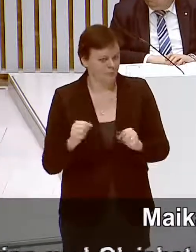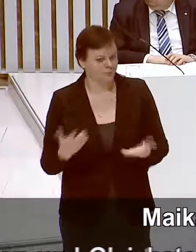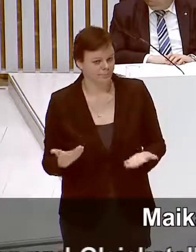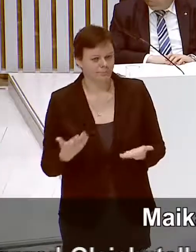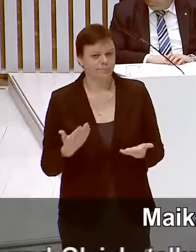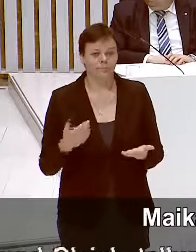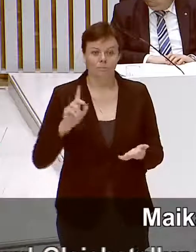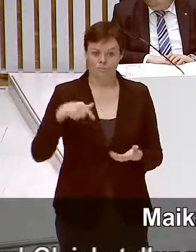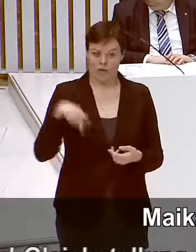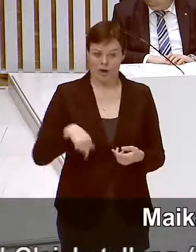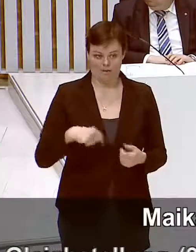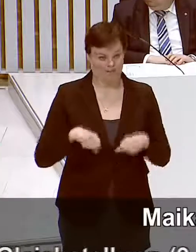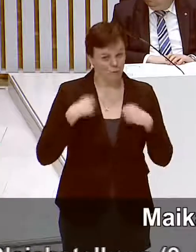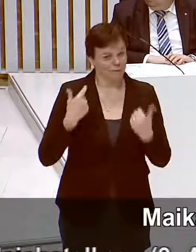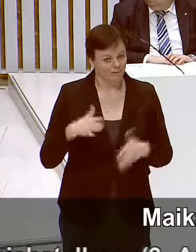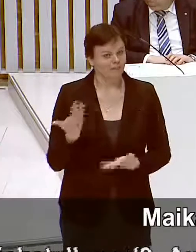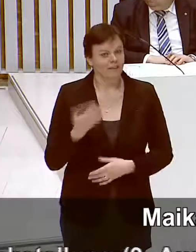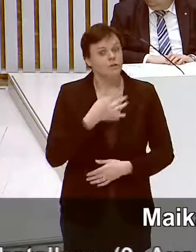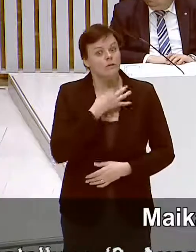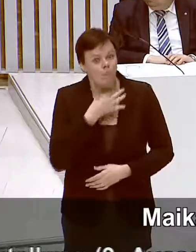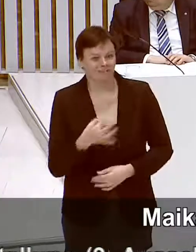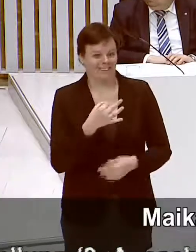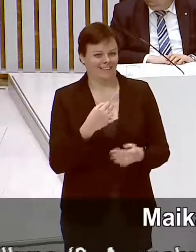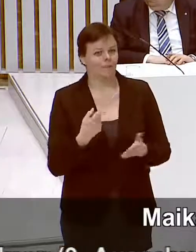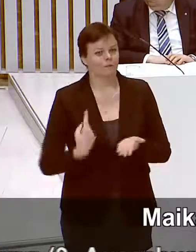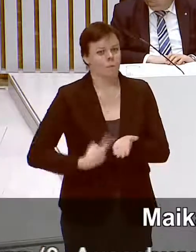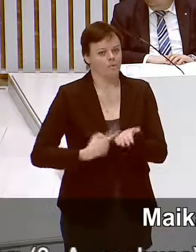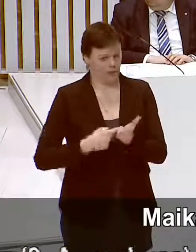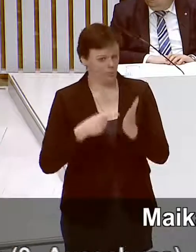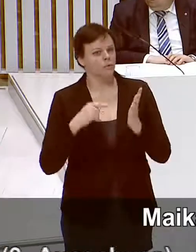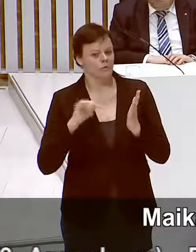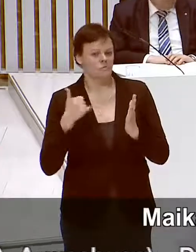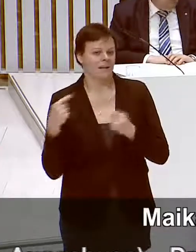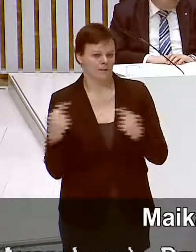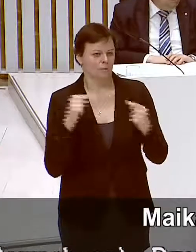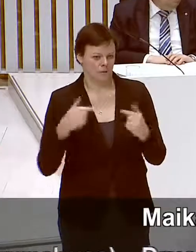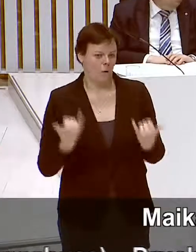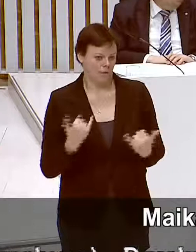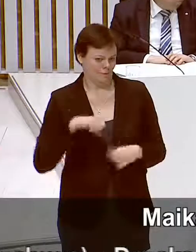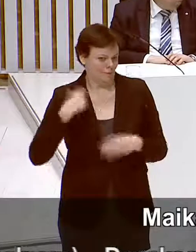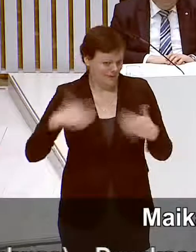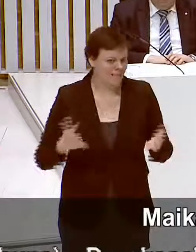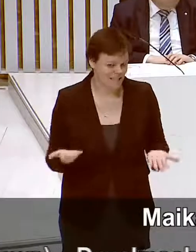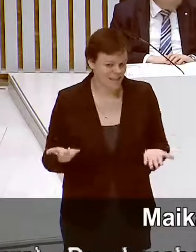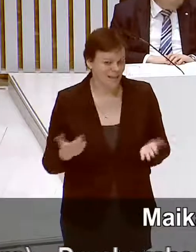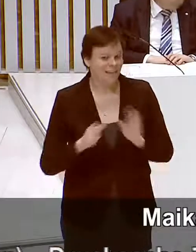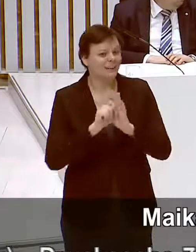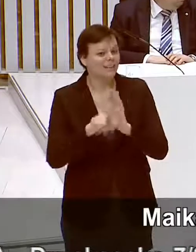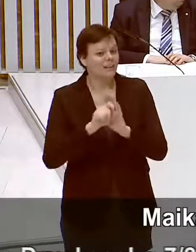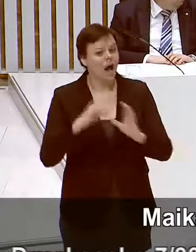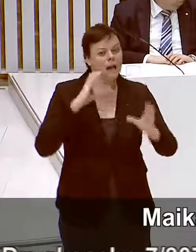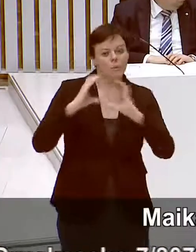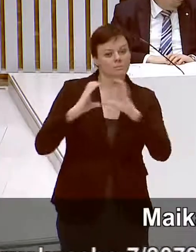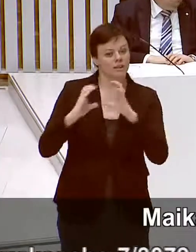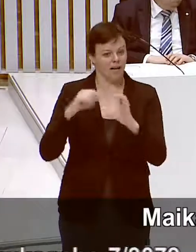Rahmen notwendiger Voraussetzungen ja auch schon debattiert. Digitale Kommunikation ist heute schon so